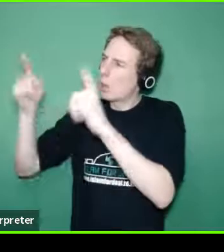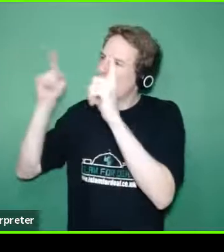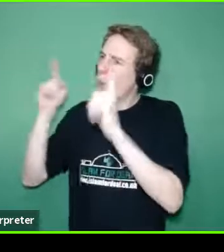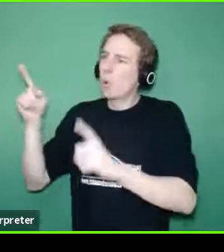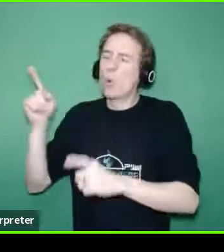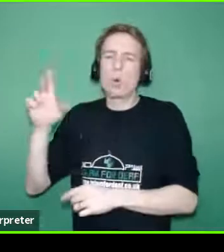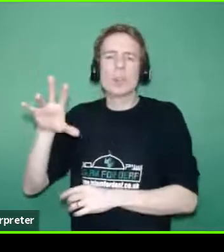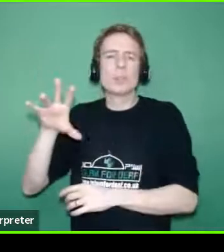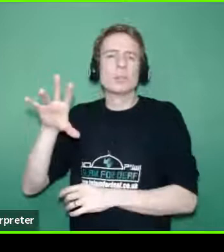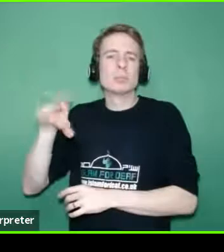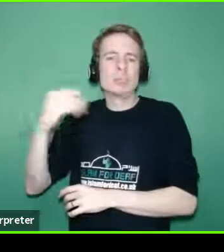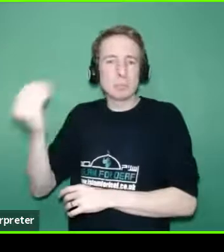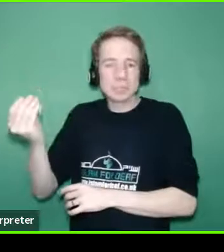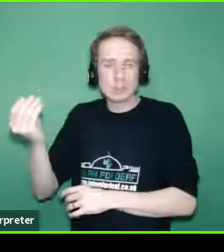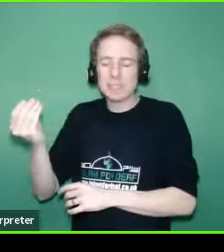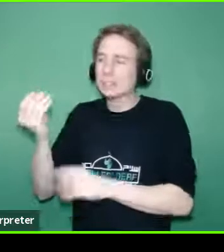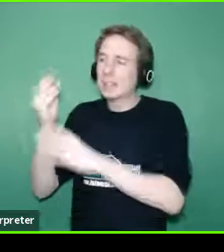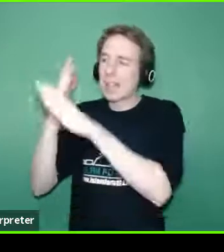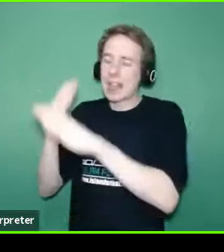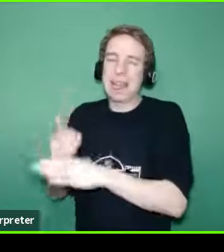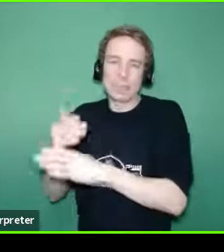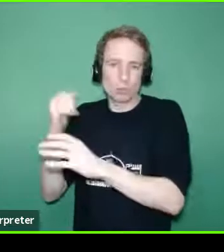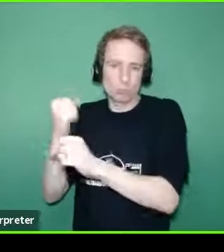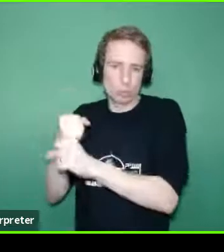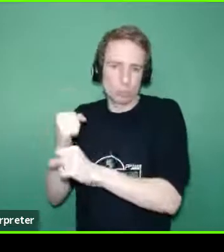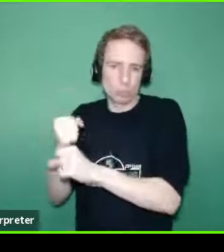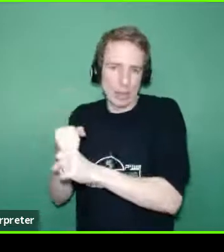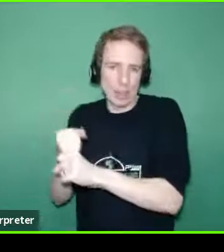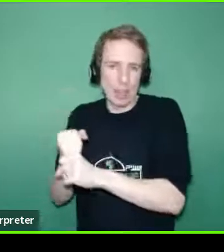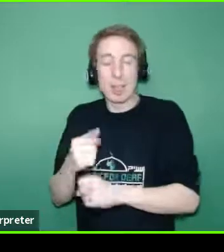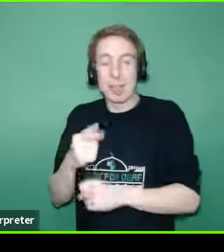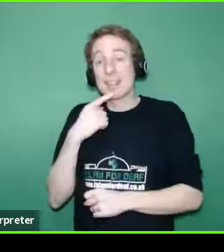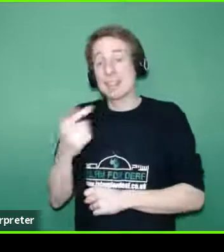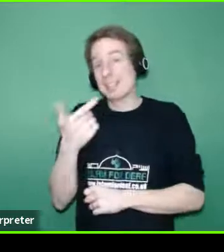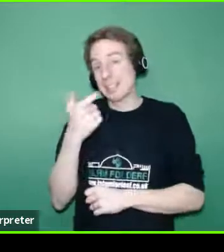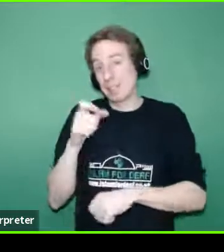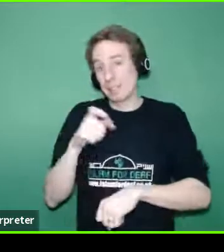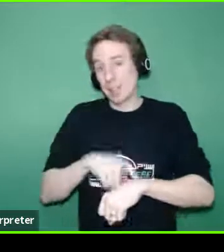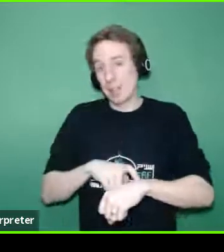angel Gabriel. And they say this 70 times. ثم